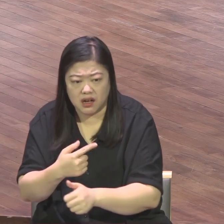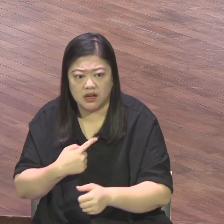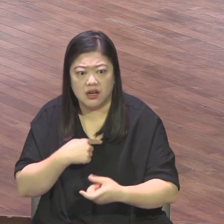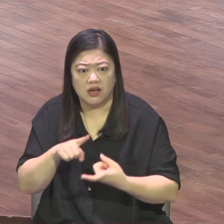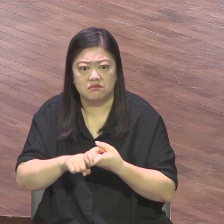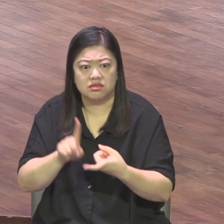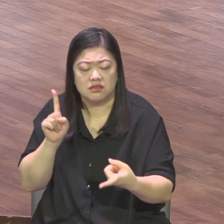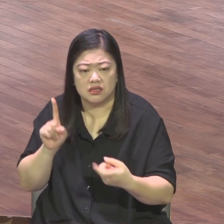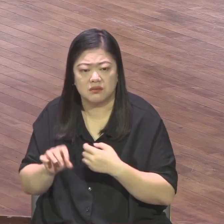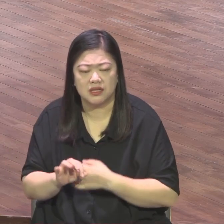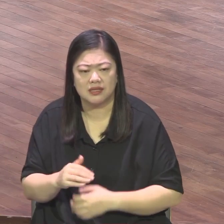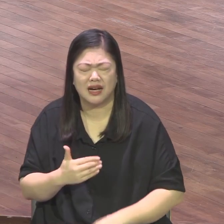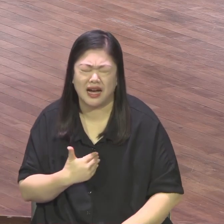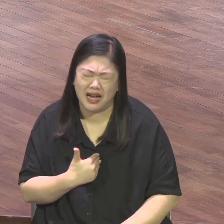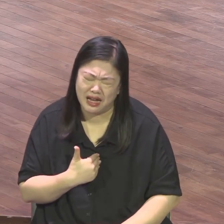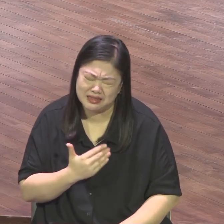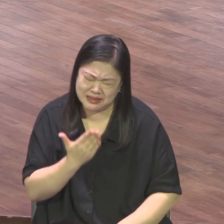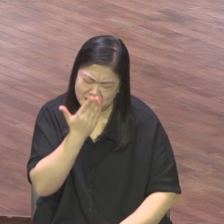바울은요